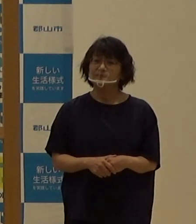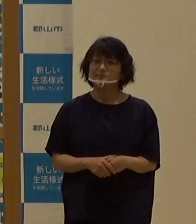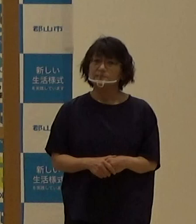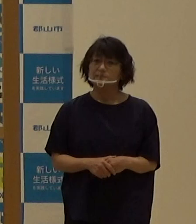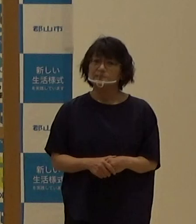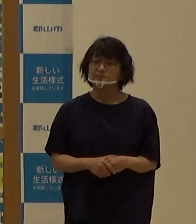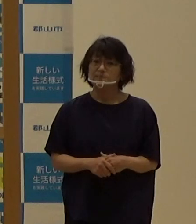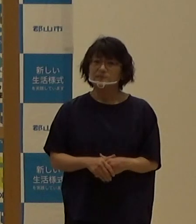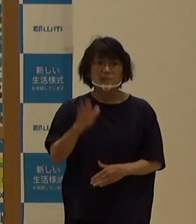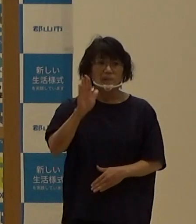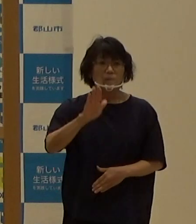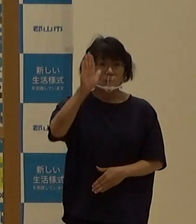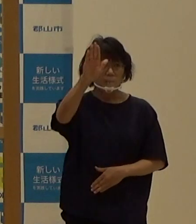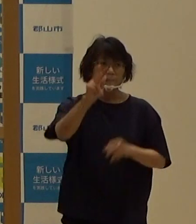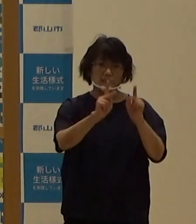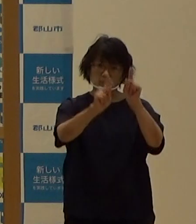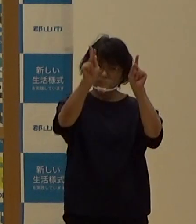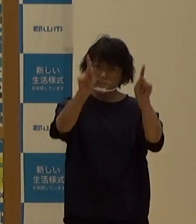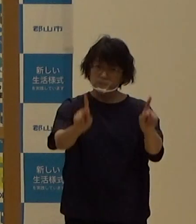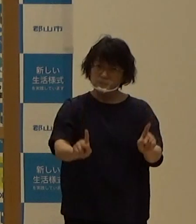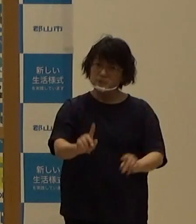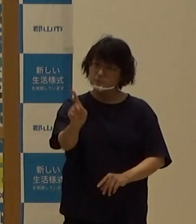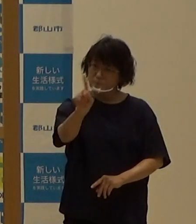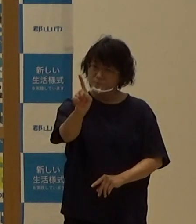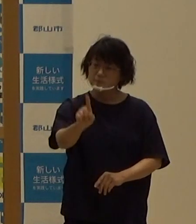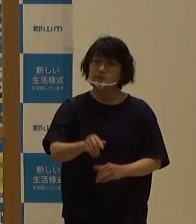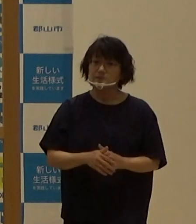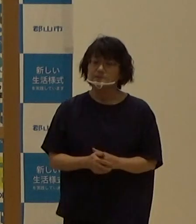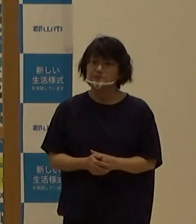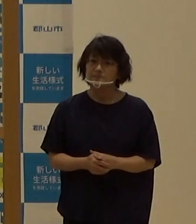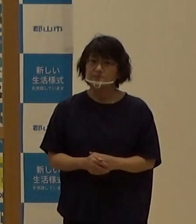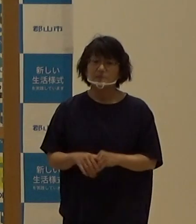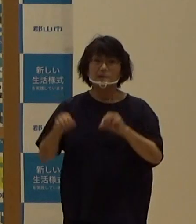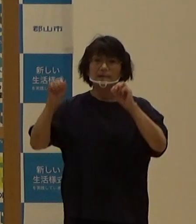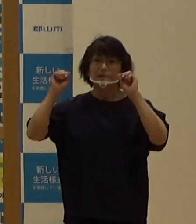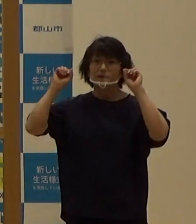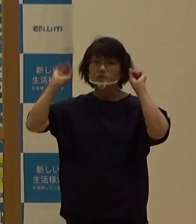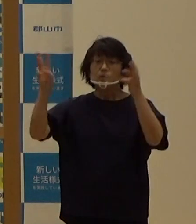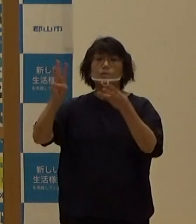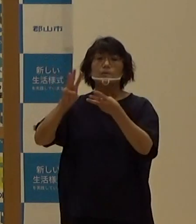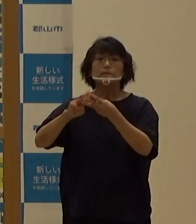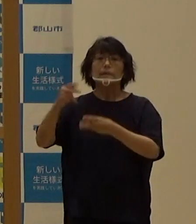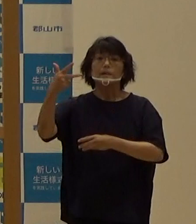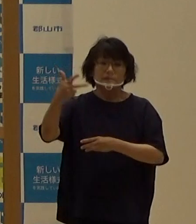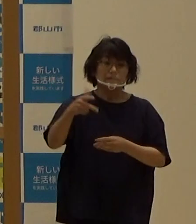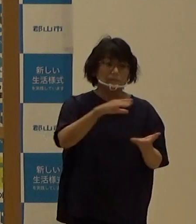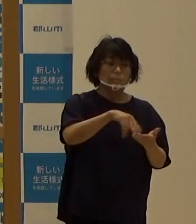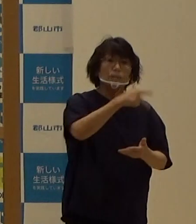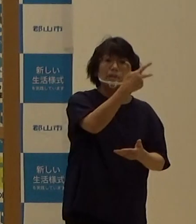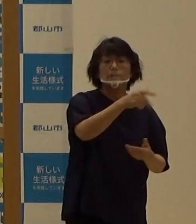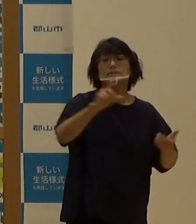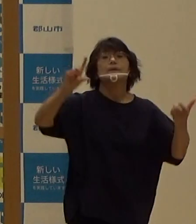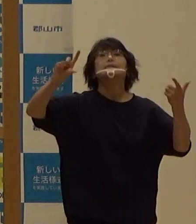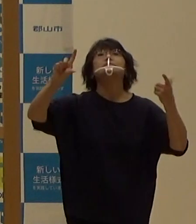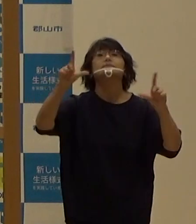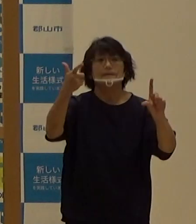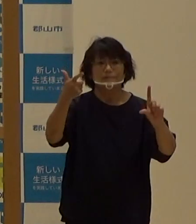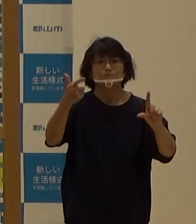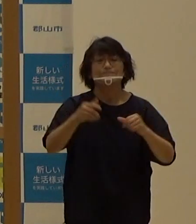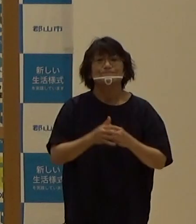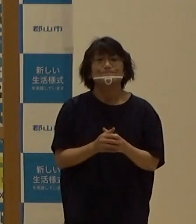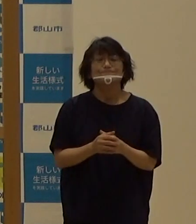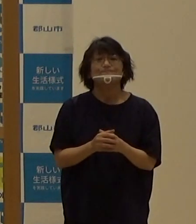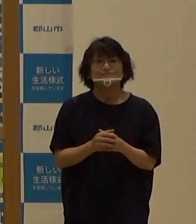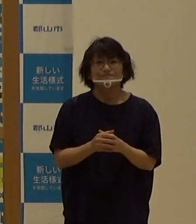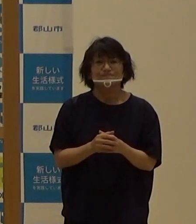これからの課題としましてはですね、やはり豊田市とこちら違いますから、そっくりということではなくて、